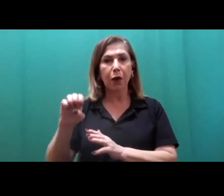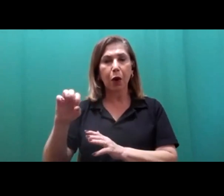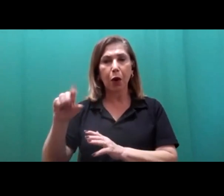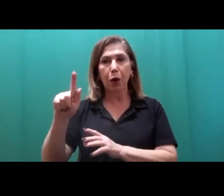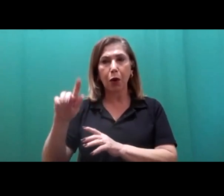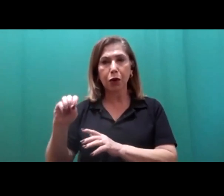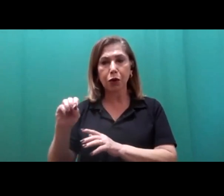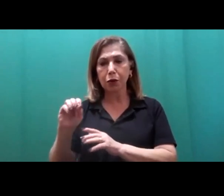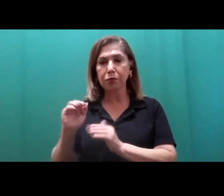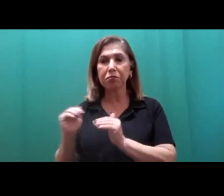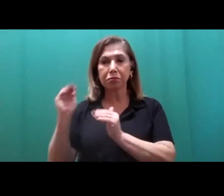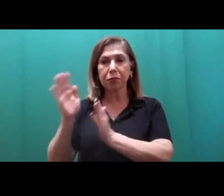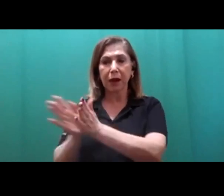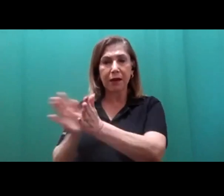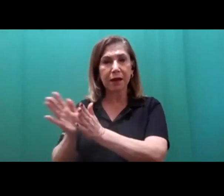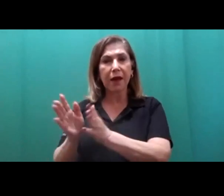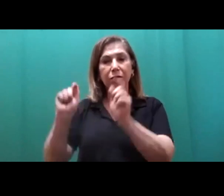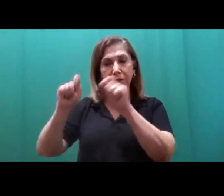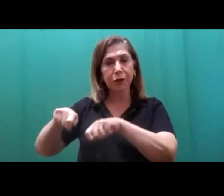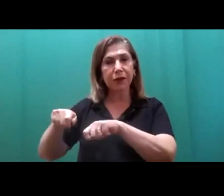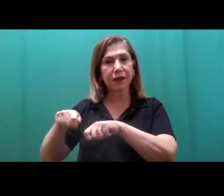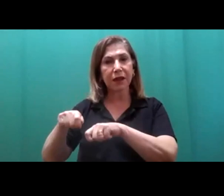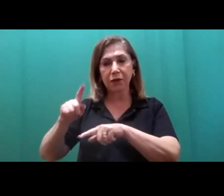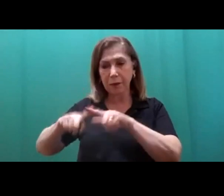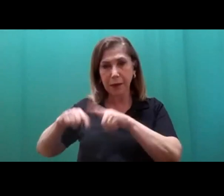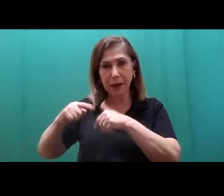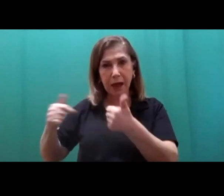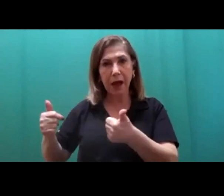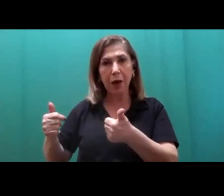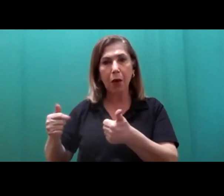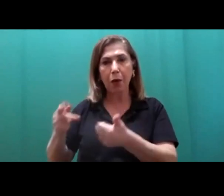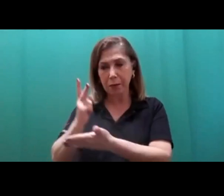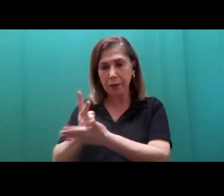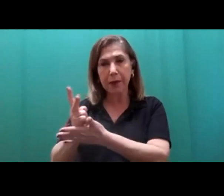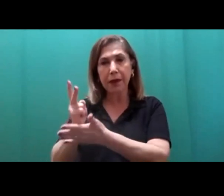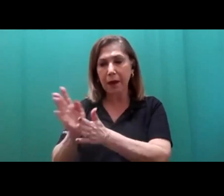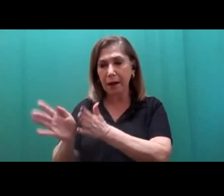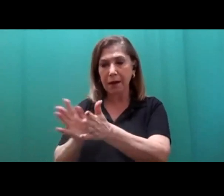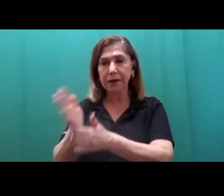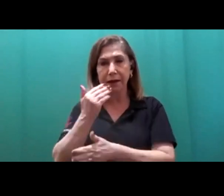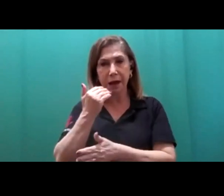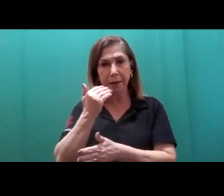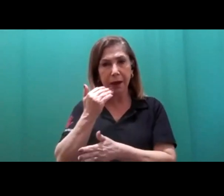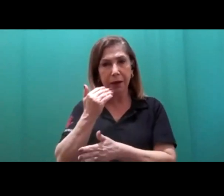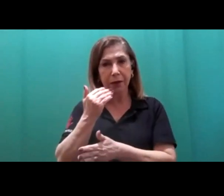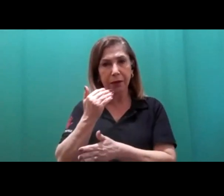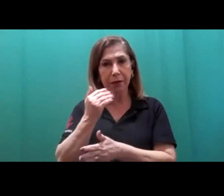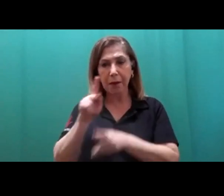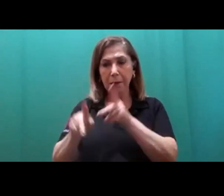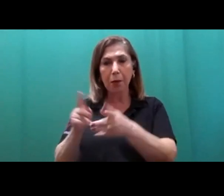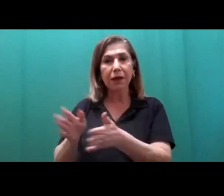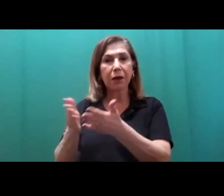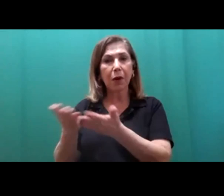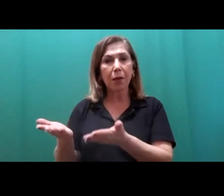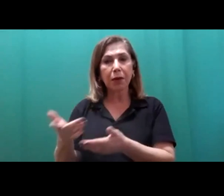pudesse construir canais concretos, materiais e permanentes de acesso da alimentação agroecológica para a população mais pobre. A